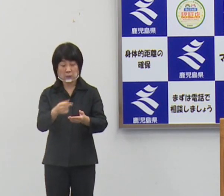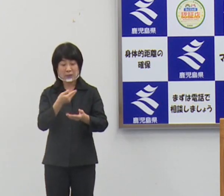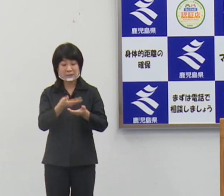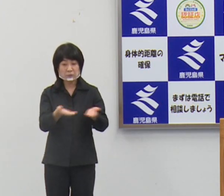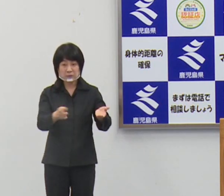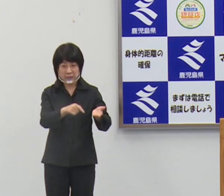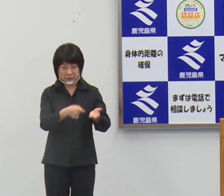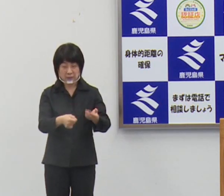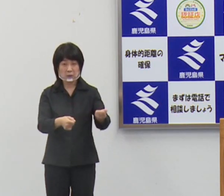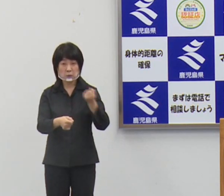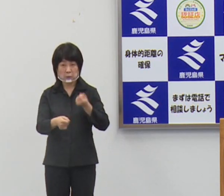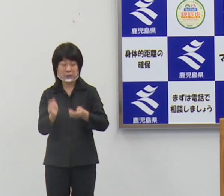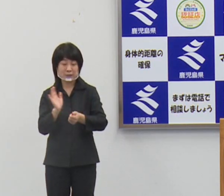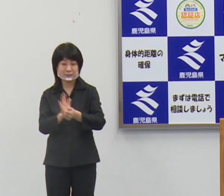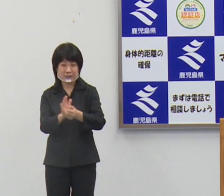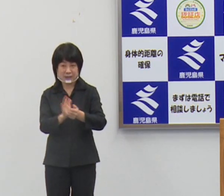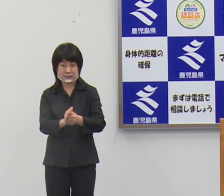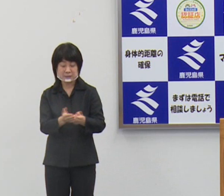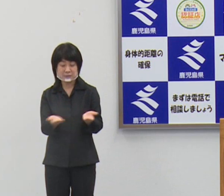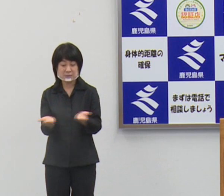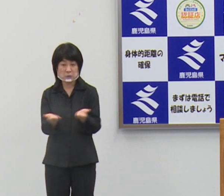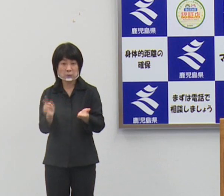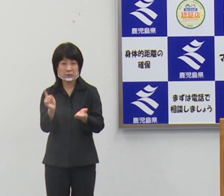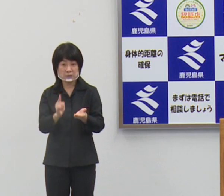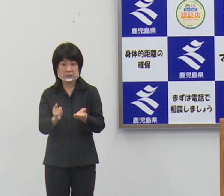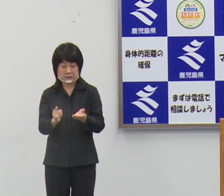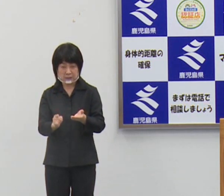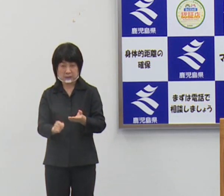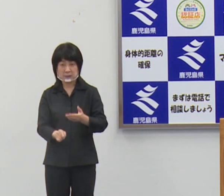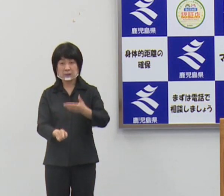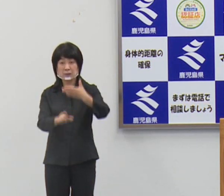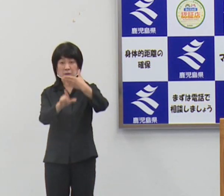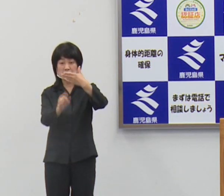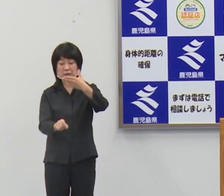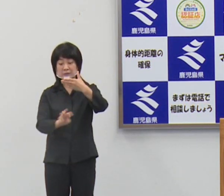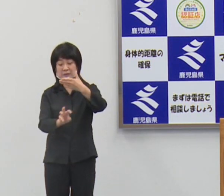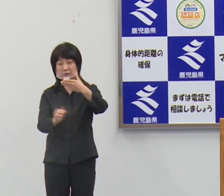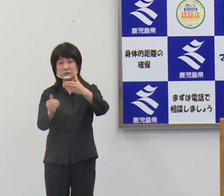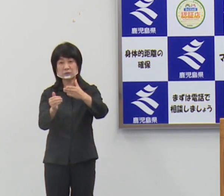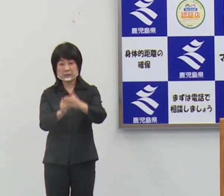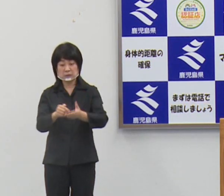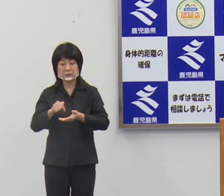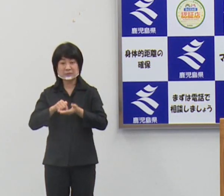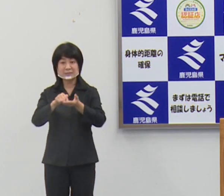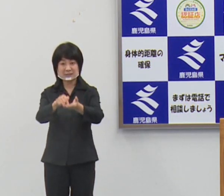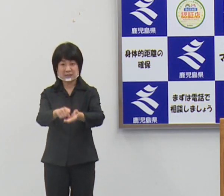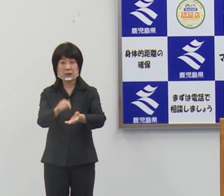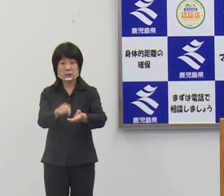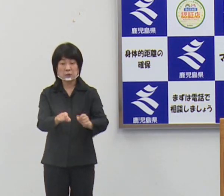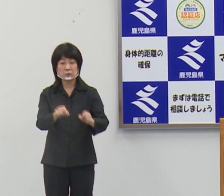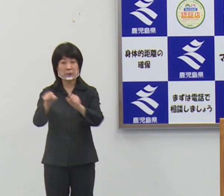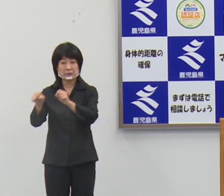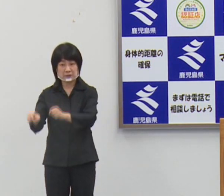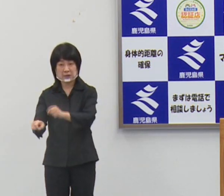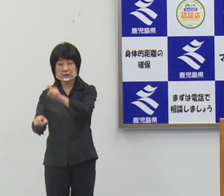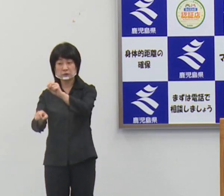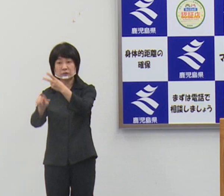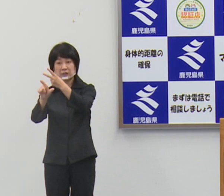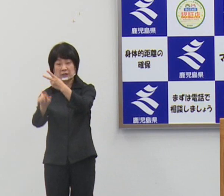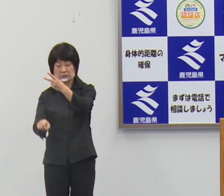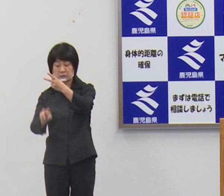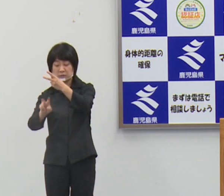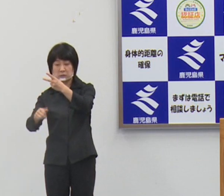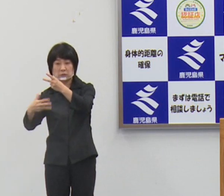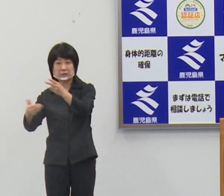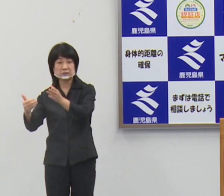止対策強化支援事業につきましては今月30日までの申請期限を12月28日までに延